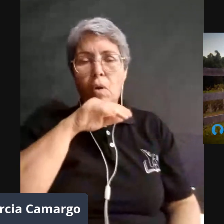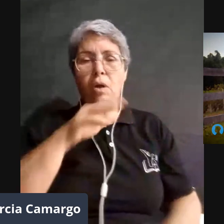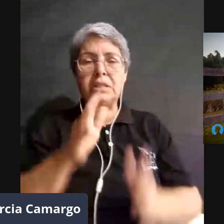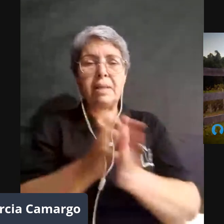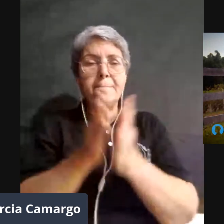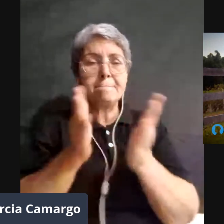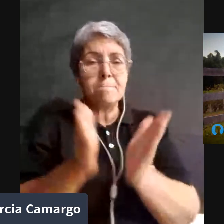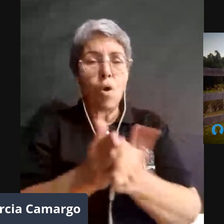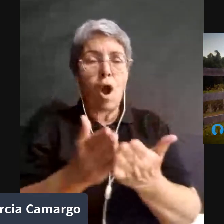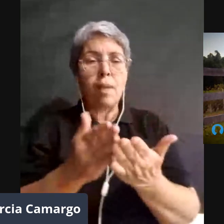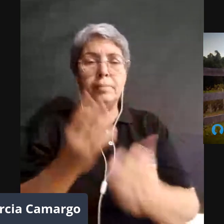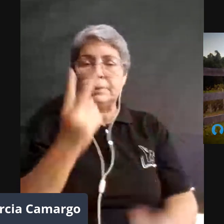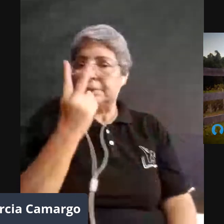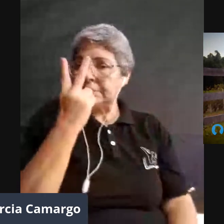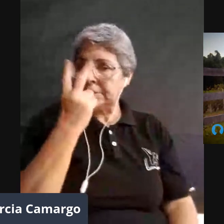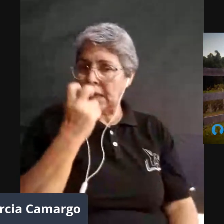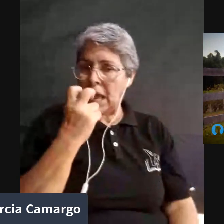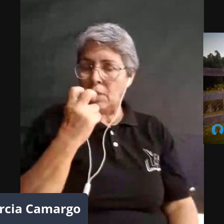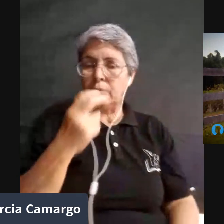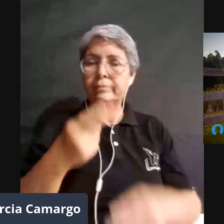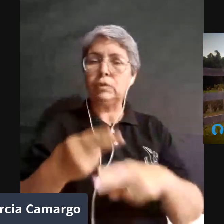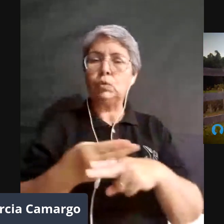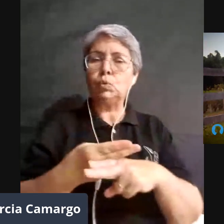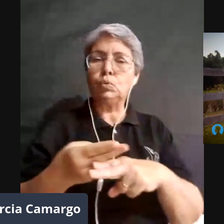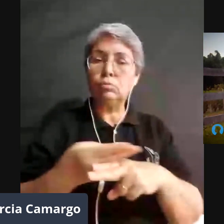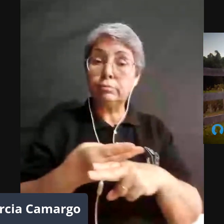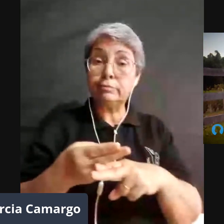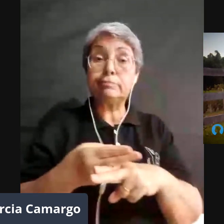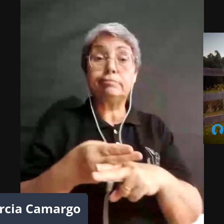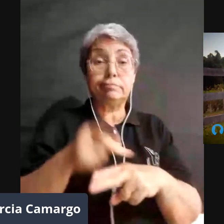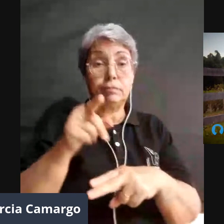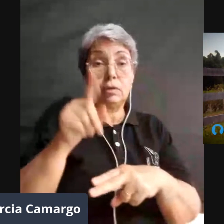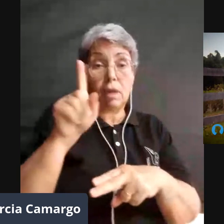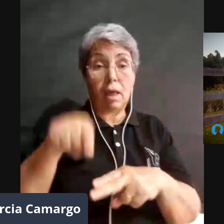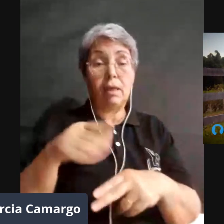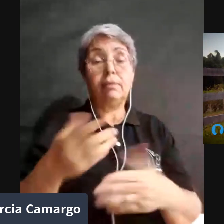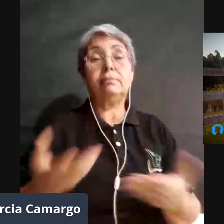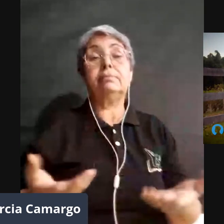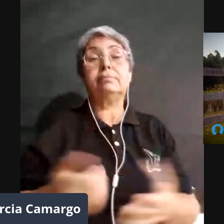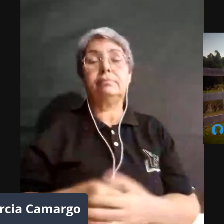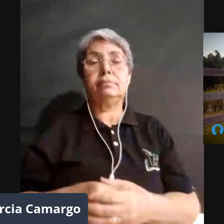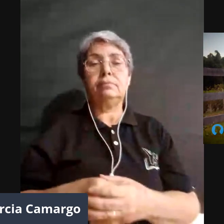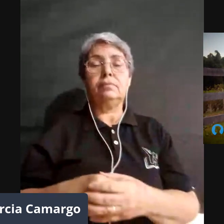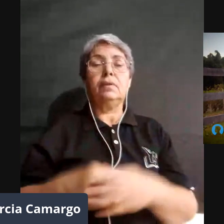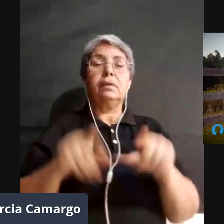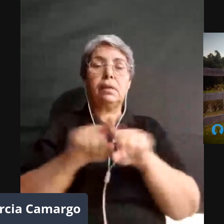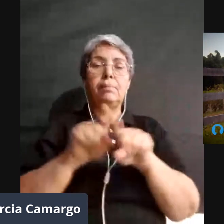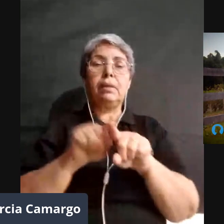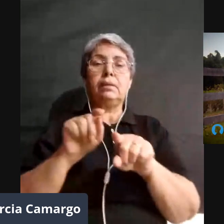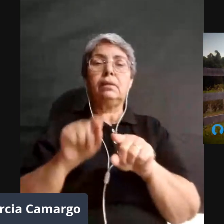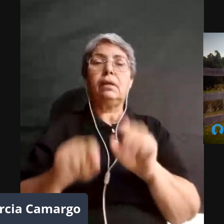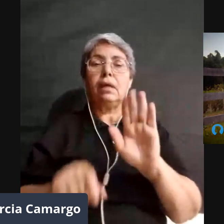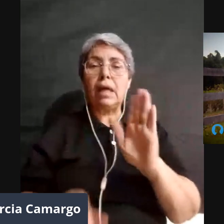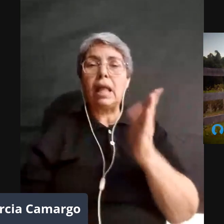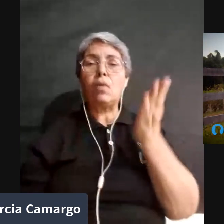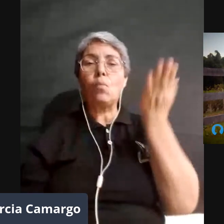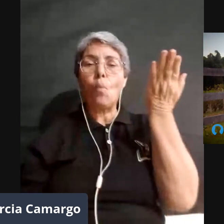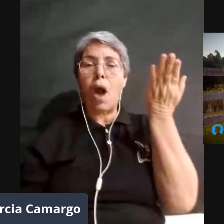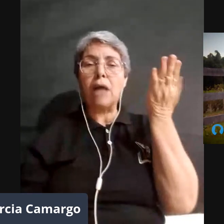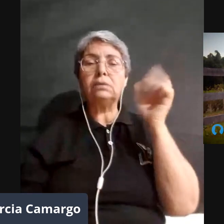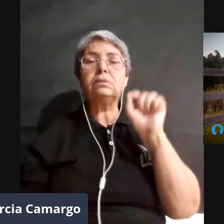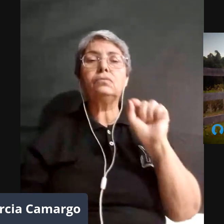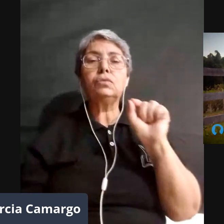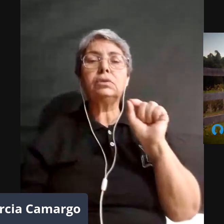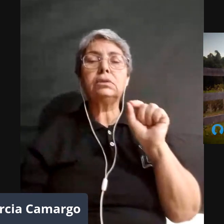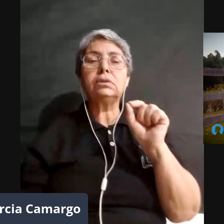nu. Note essa declaração da irmã White ao presidente da Associação Geral, Olsen, 4 anos após